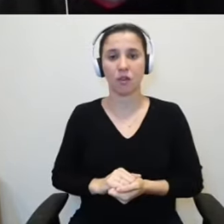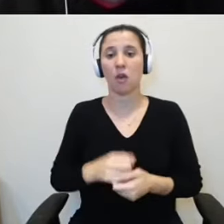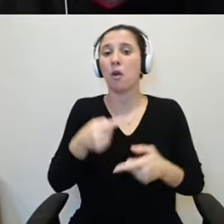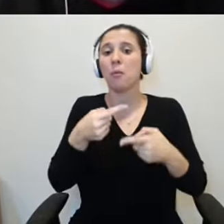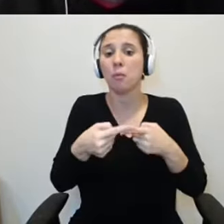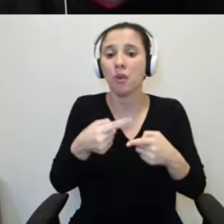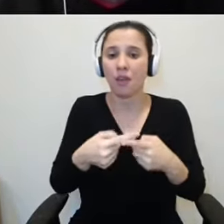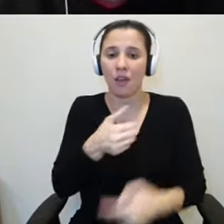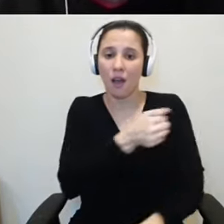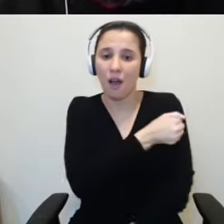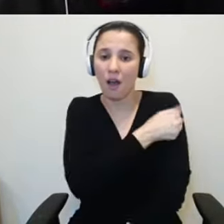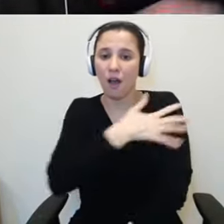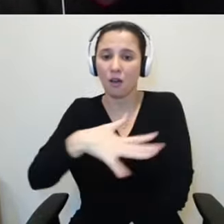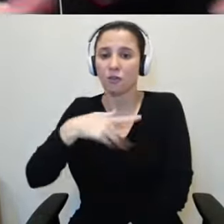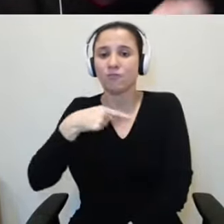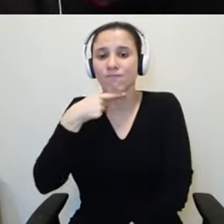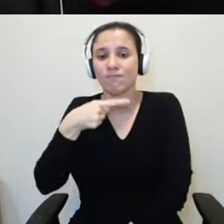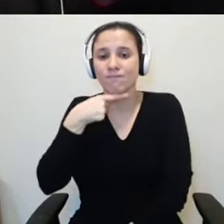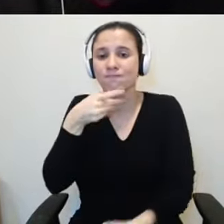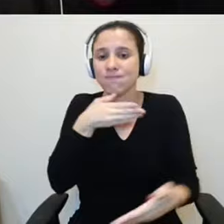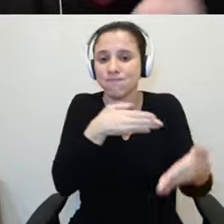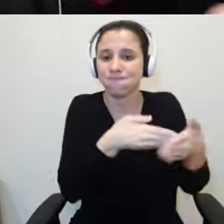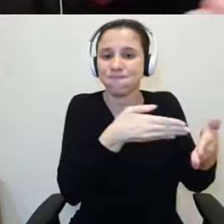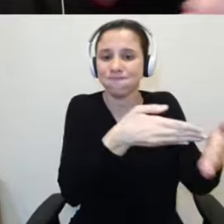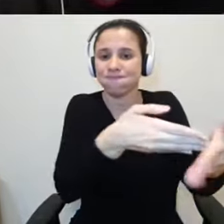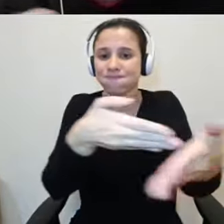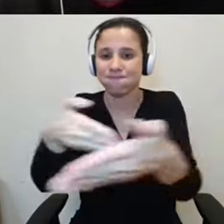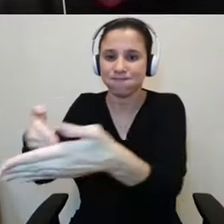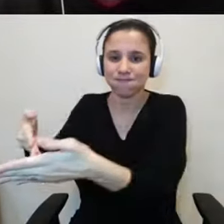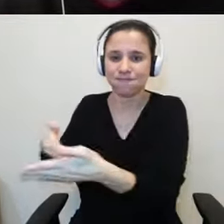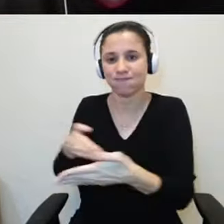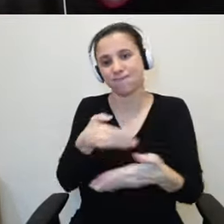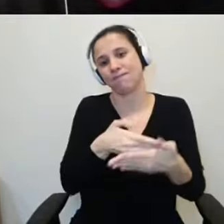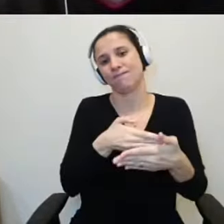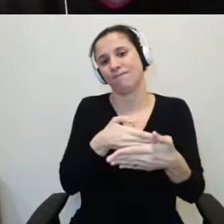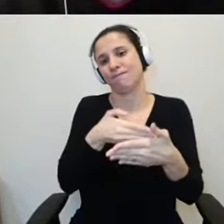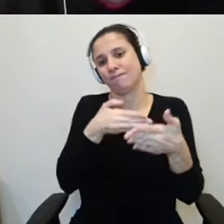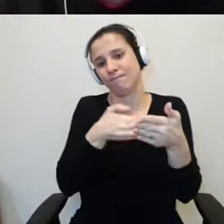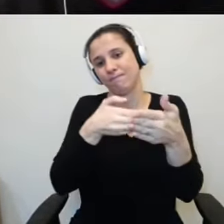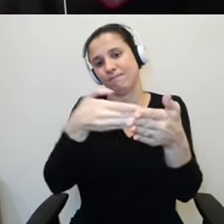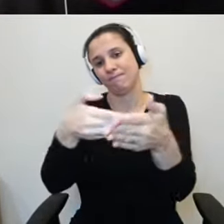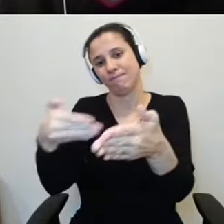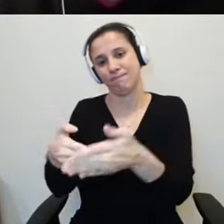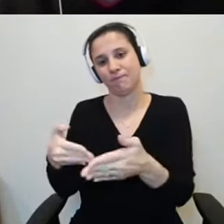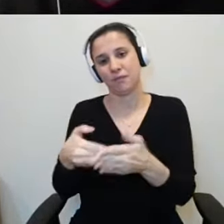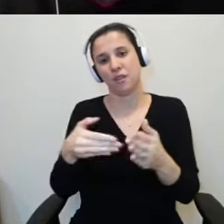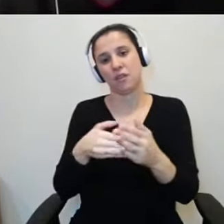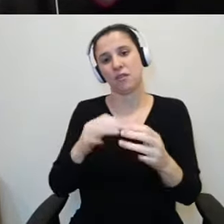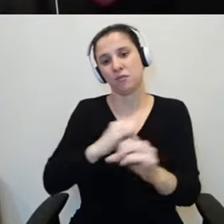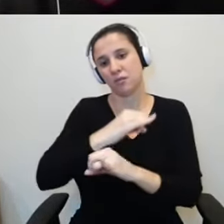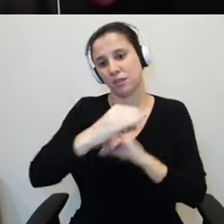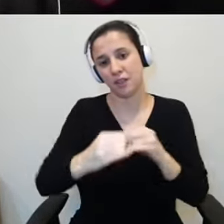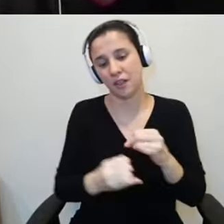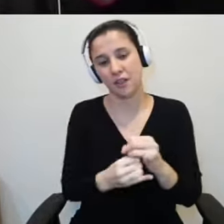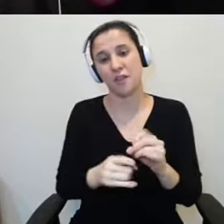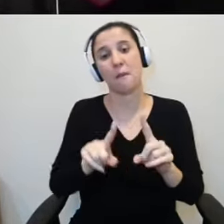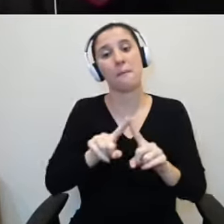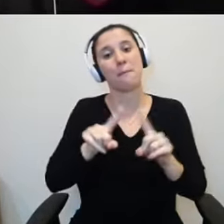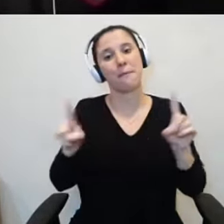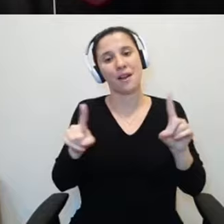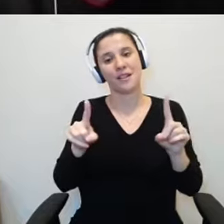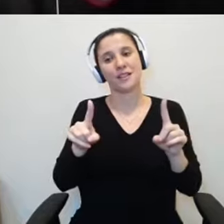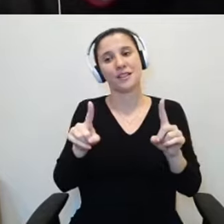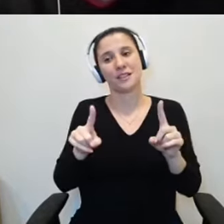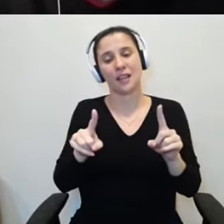condições do acesso. Mas essa realidade, pessoal, é muito diferente de campus para cada campus. A hora que a gente vai e analisa, por